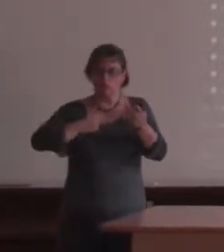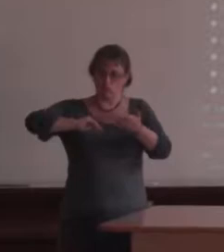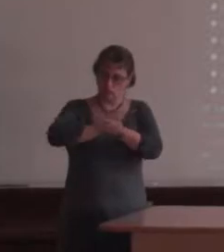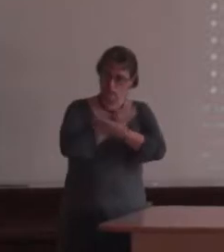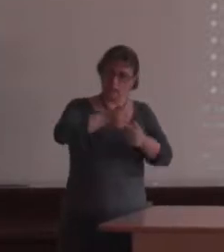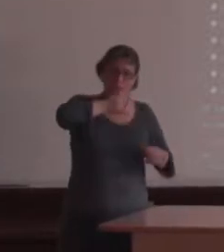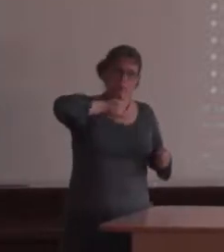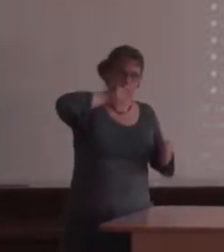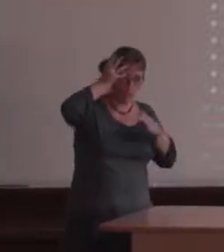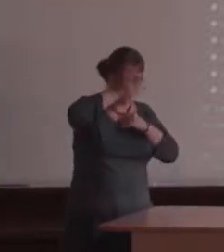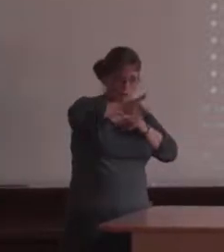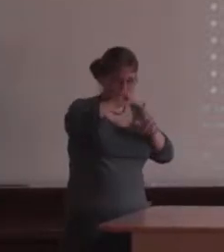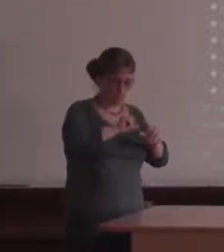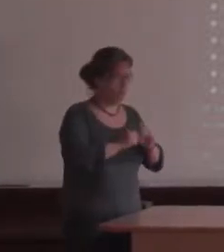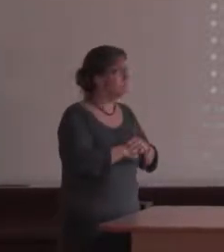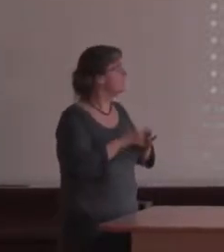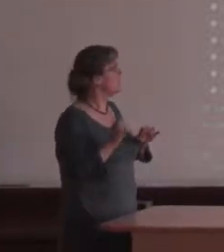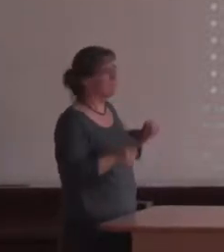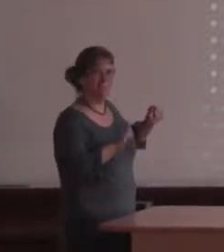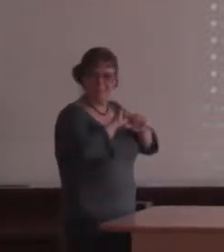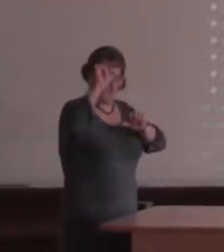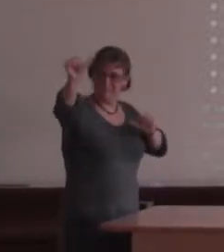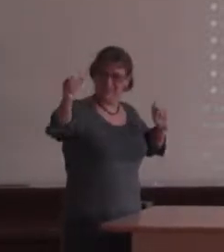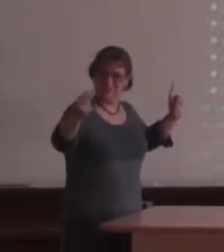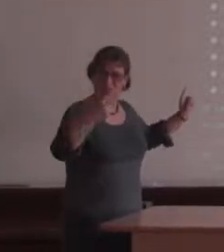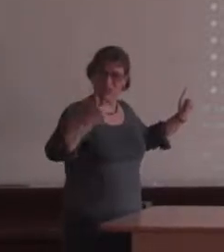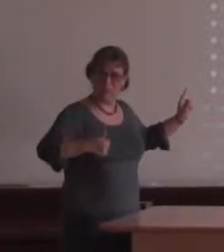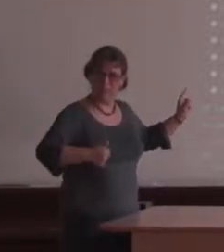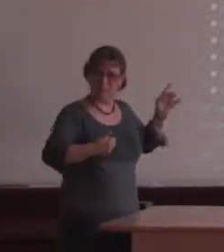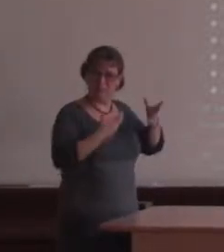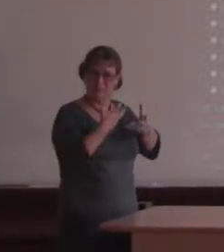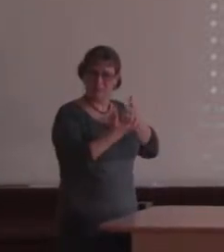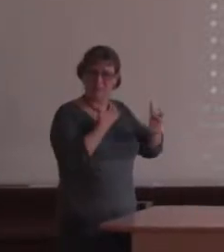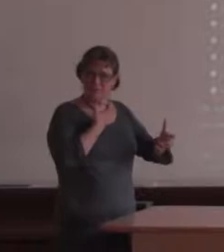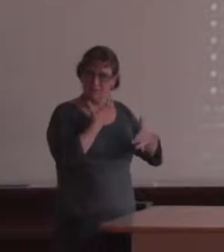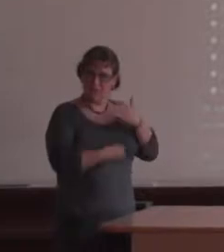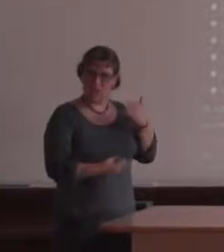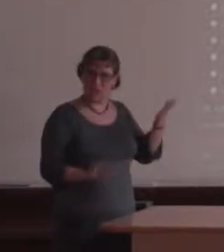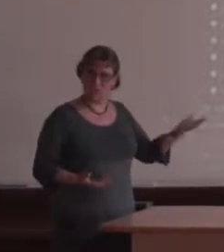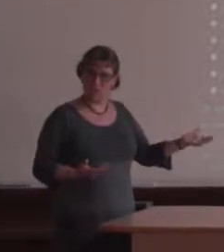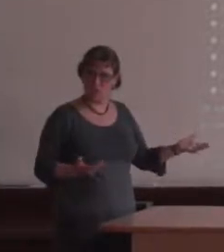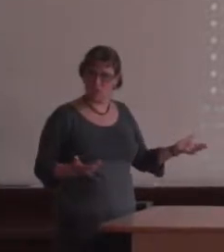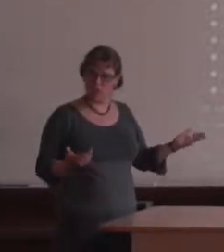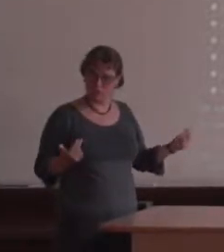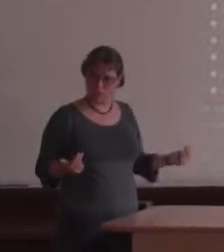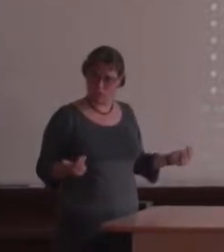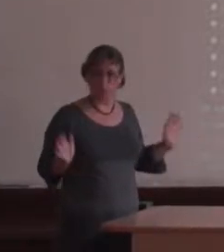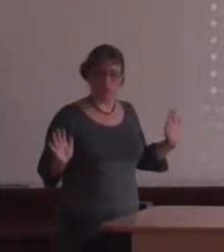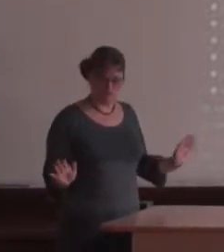fait un fichier tox.ini. Est-ce que c'est clair au fond, vous voyez, ou c'est pas très contrasté que... C'est bon?